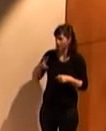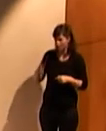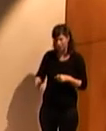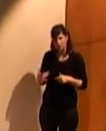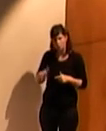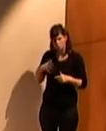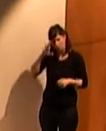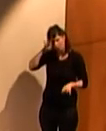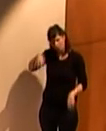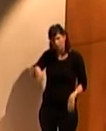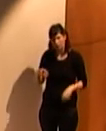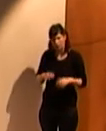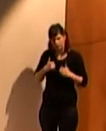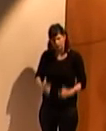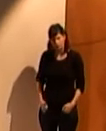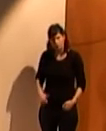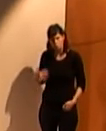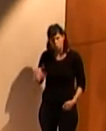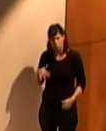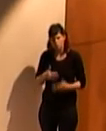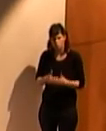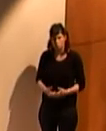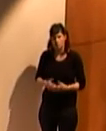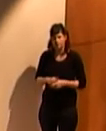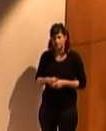éprouvant physiquement sur la fin.